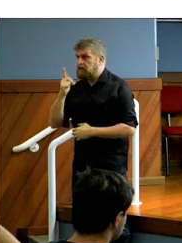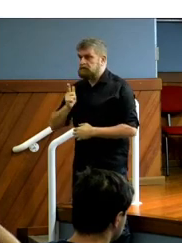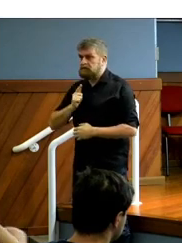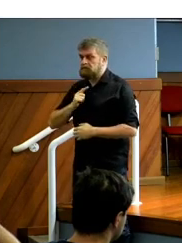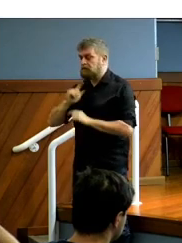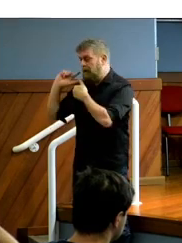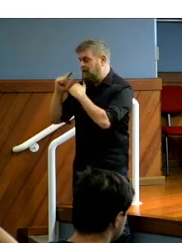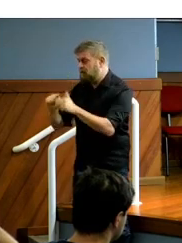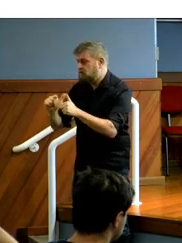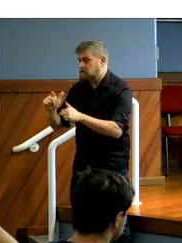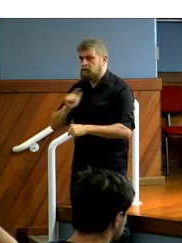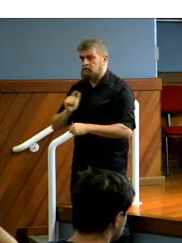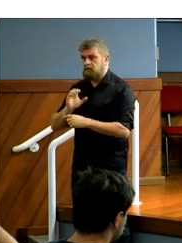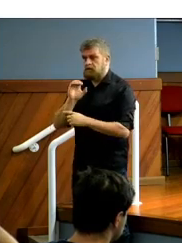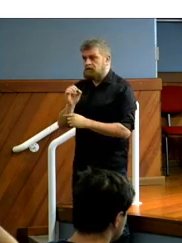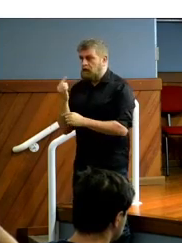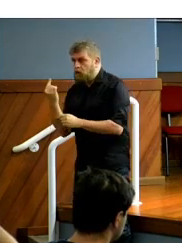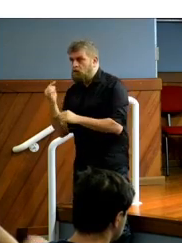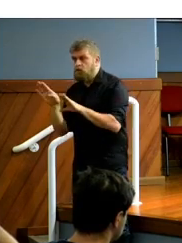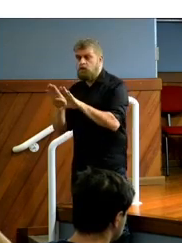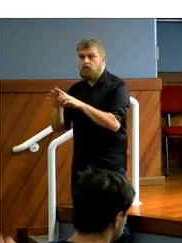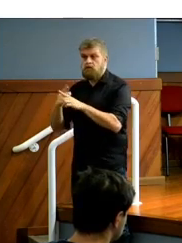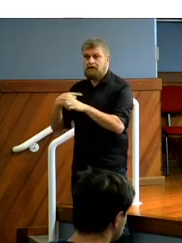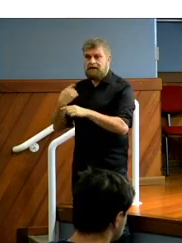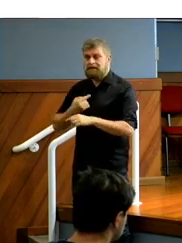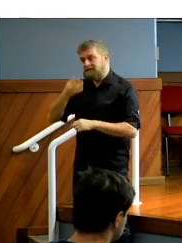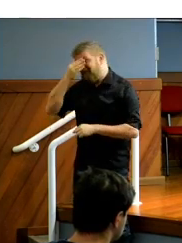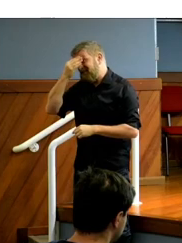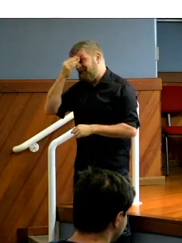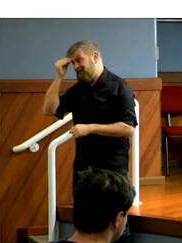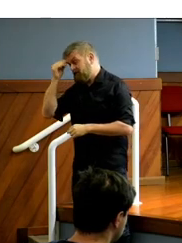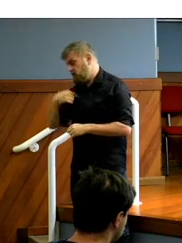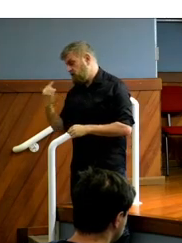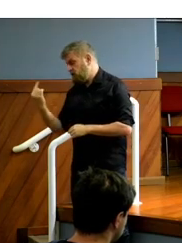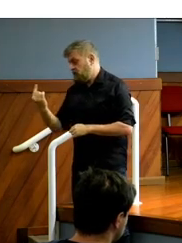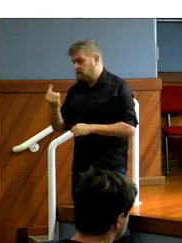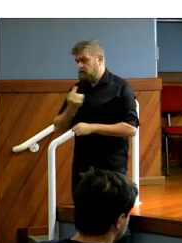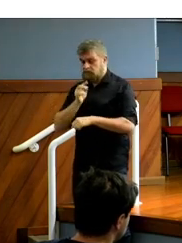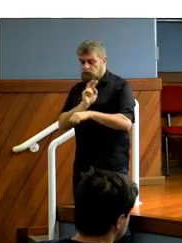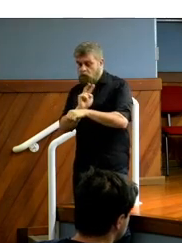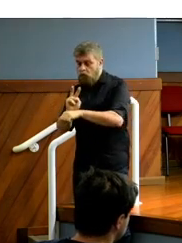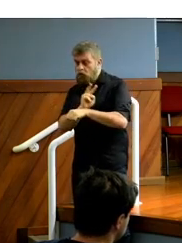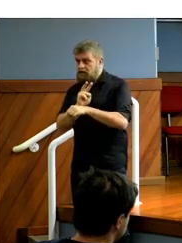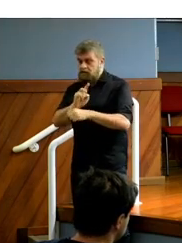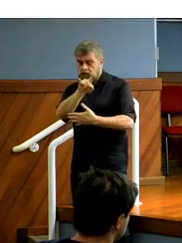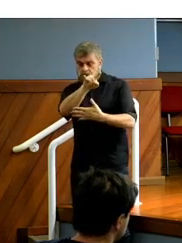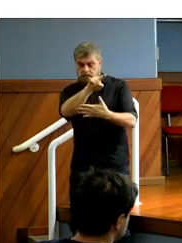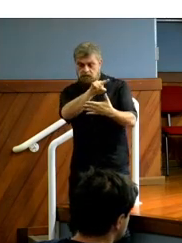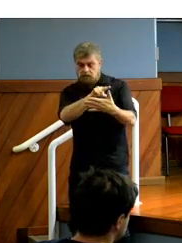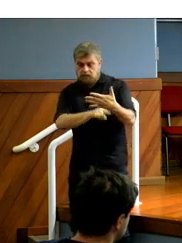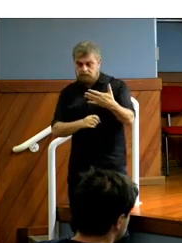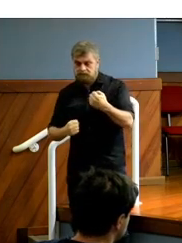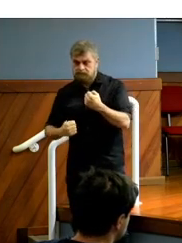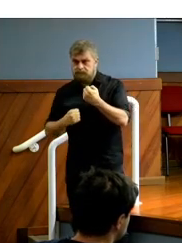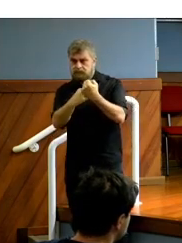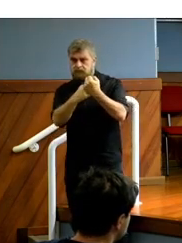convencional, mas é aquele que é dado no 0 e 1, né, porque a gente parece que se esquece que nós estamos ali cuidando da documentação do suporte,